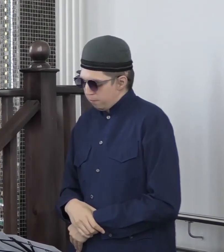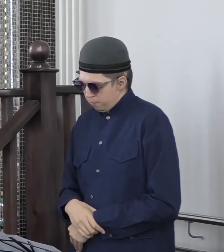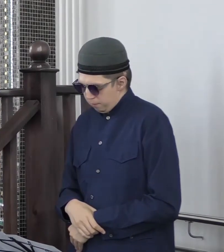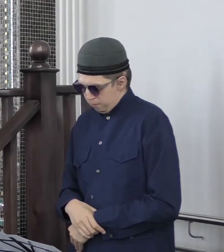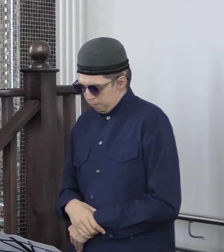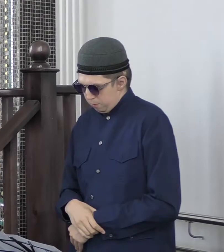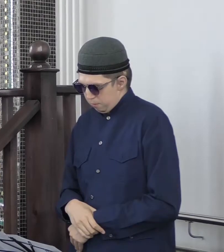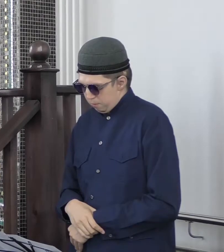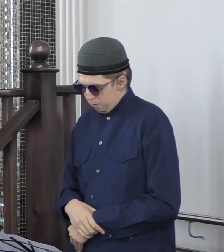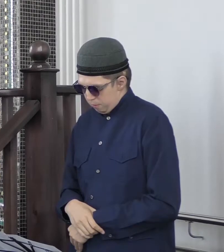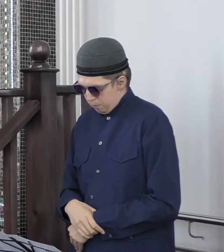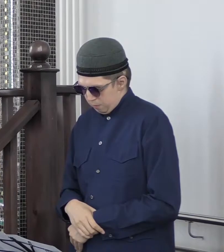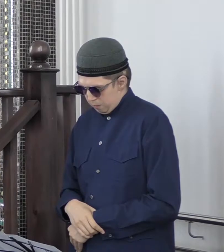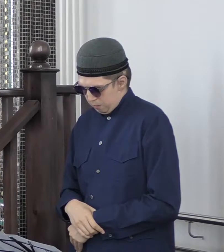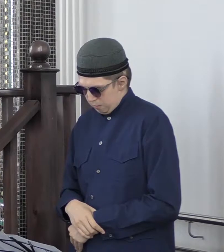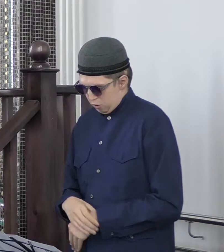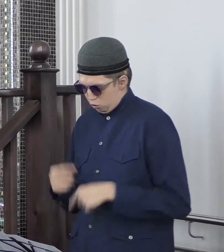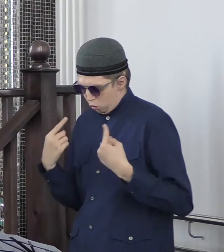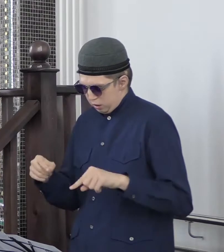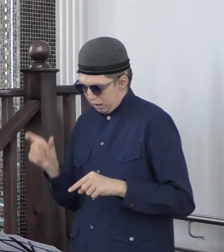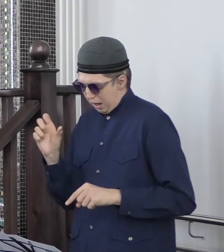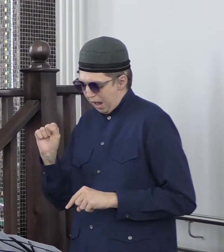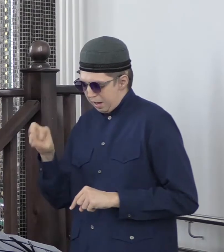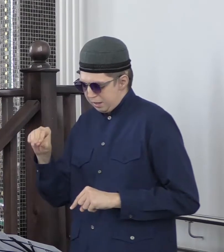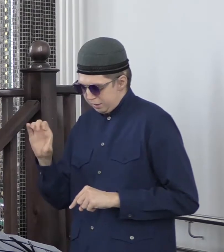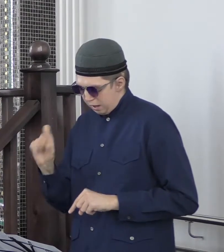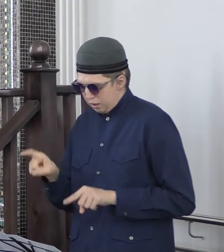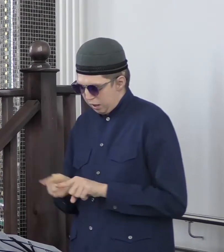аль-йатима. Ятимга мархаматлы шафкатлы бол.